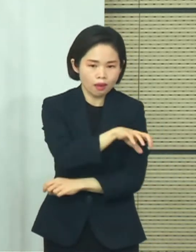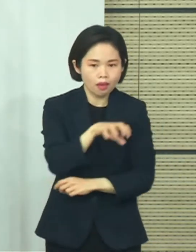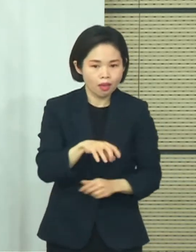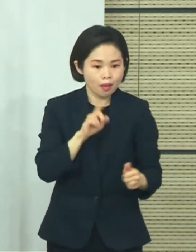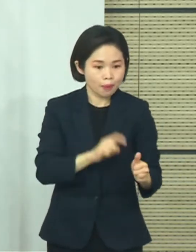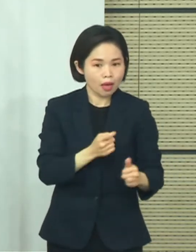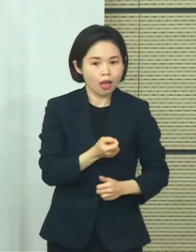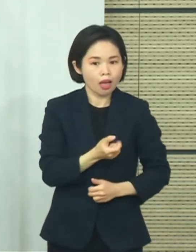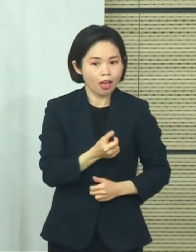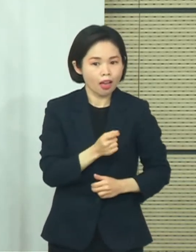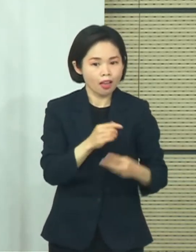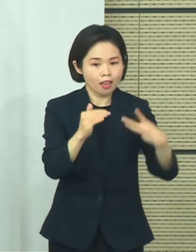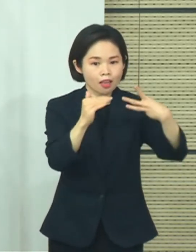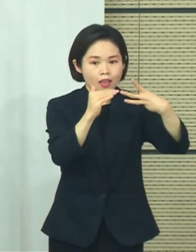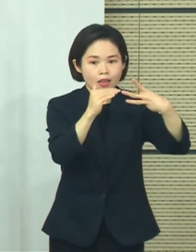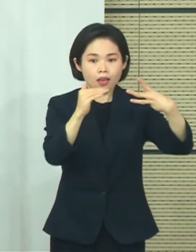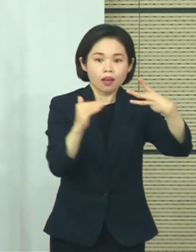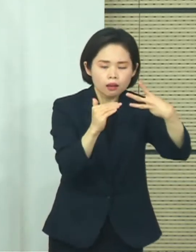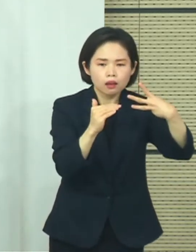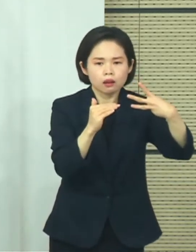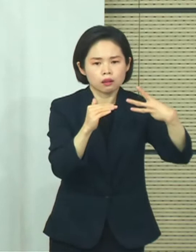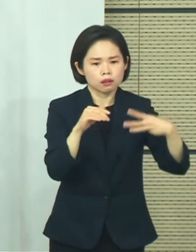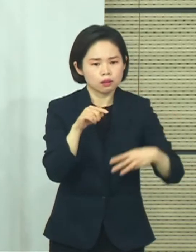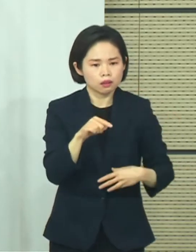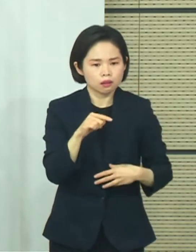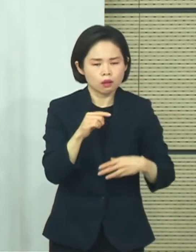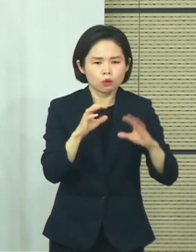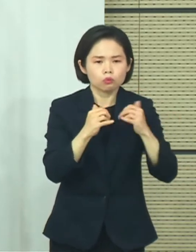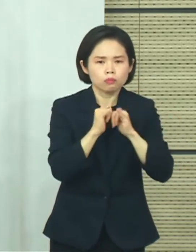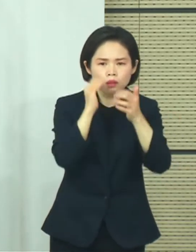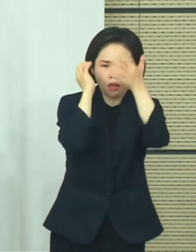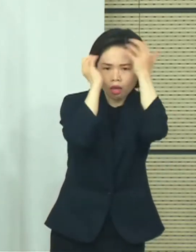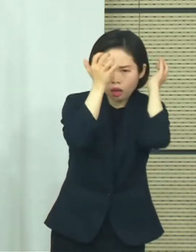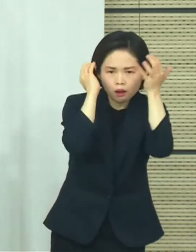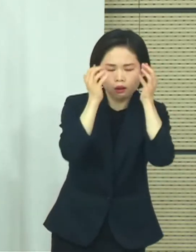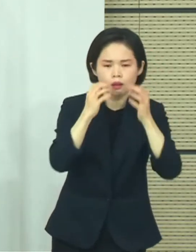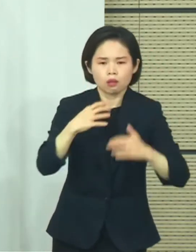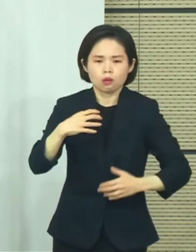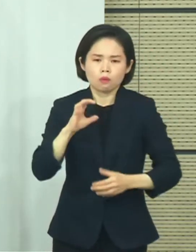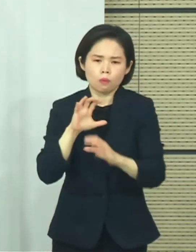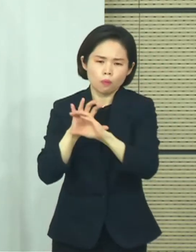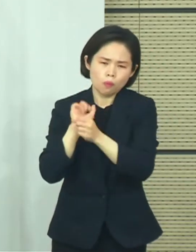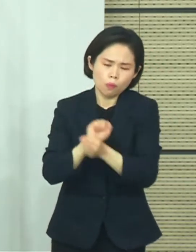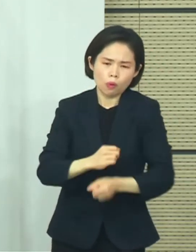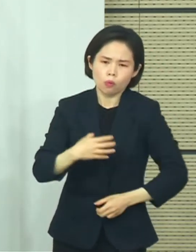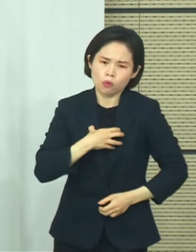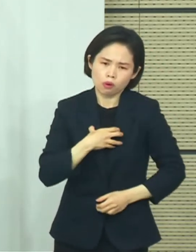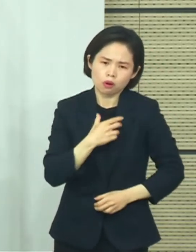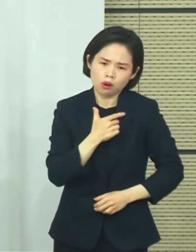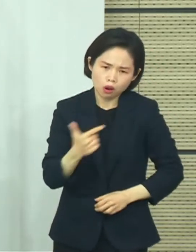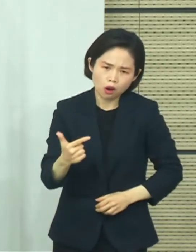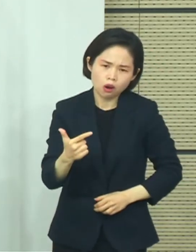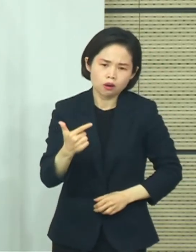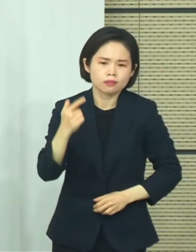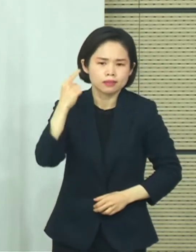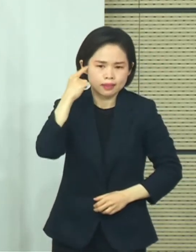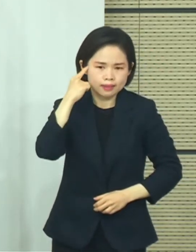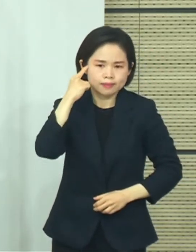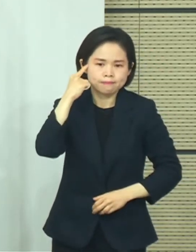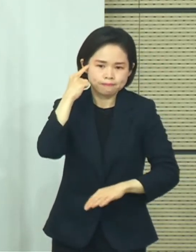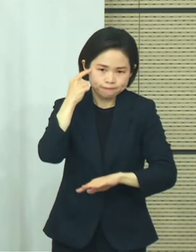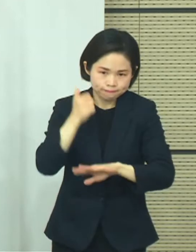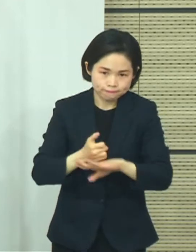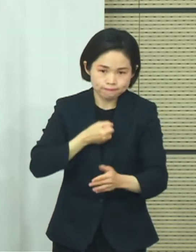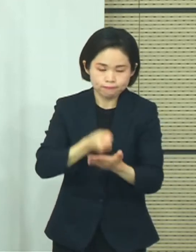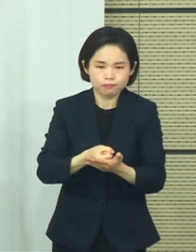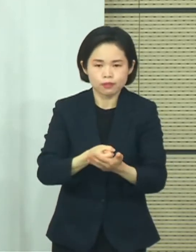혼선을 가져오거나 유행 확산에 위험성을 터 높일 가능성이 클 것입니다 예 정부는 어제